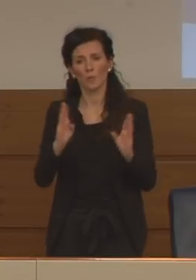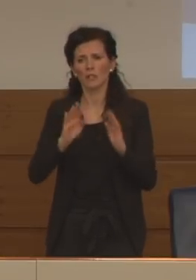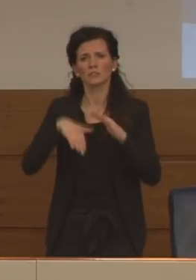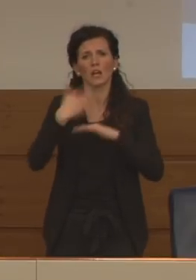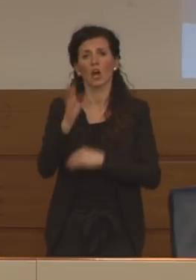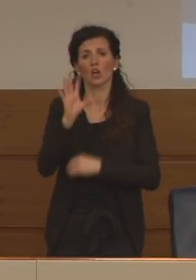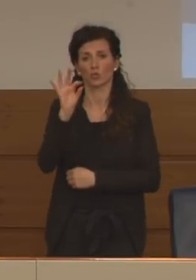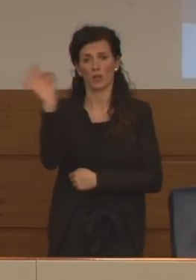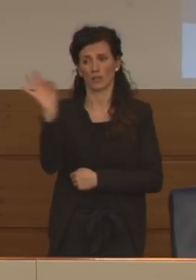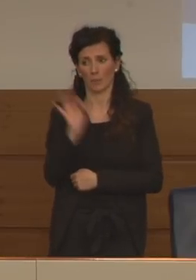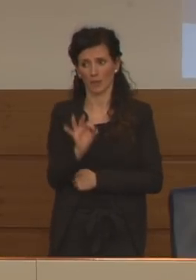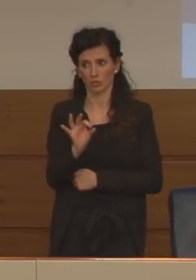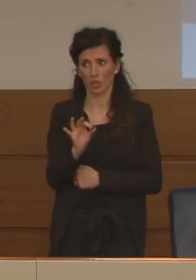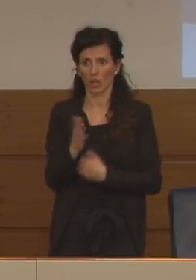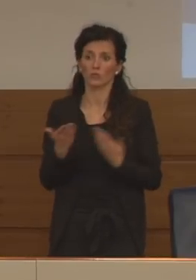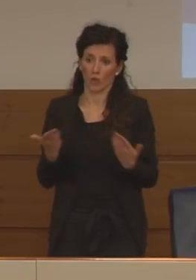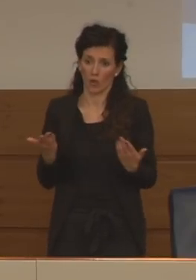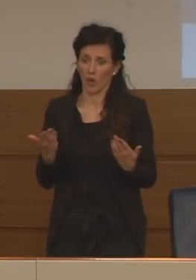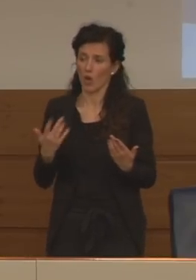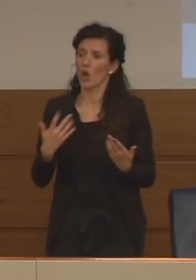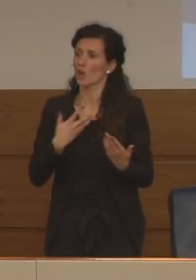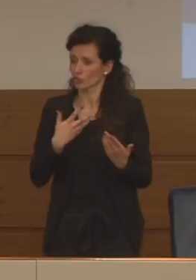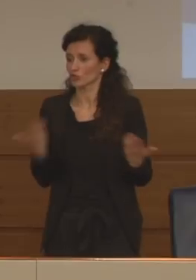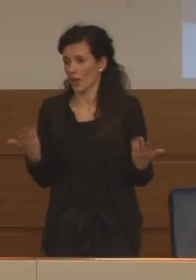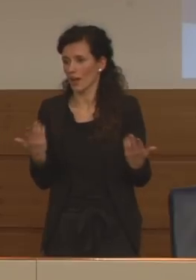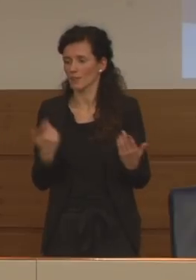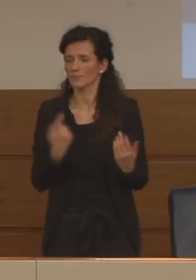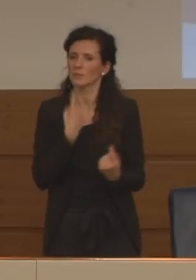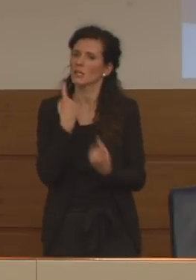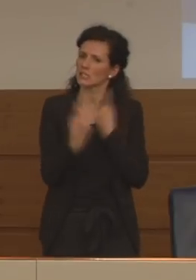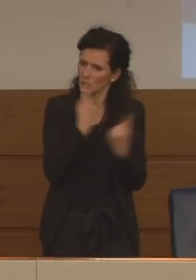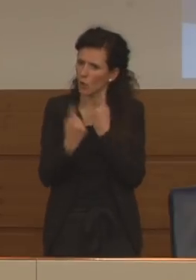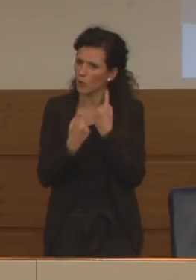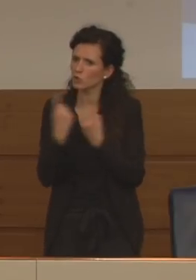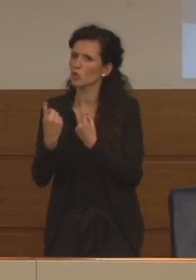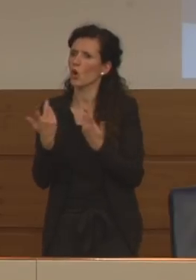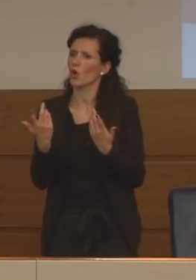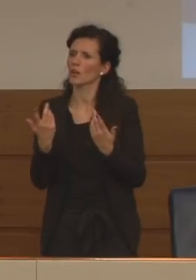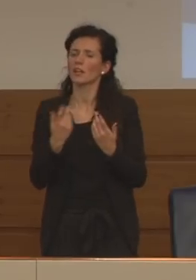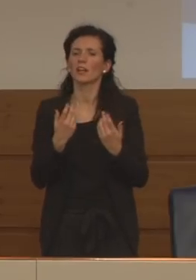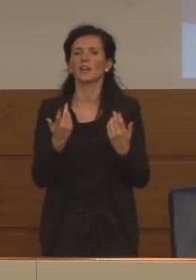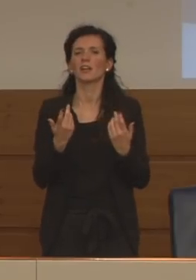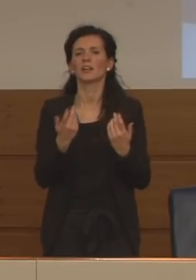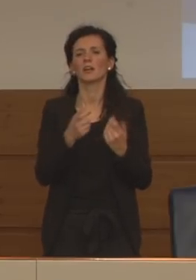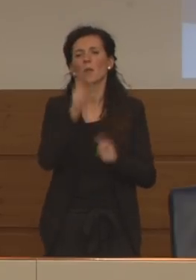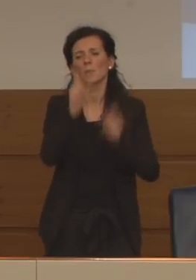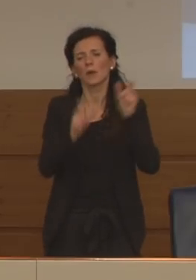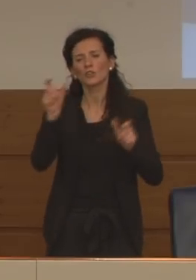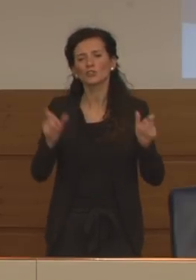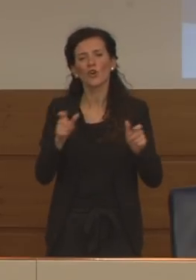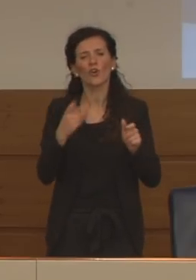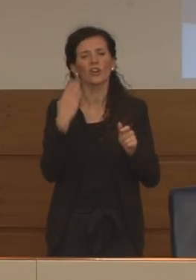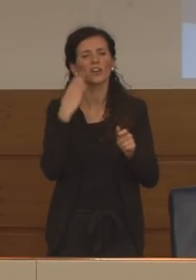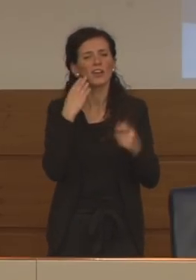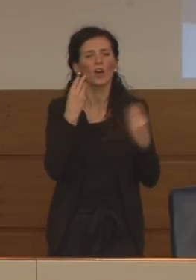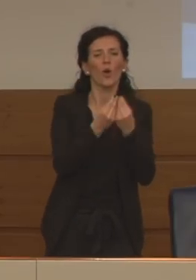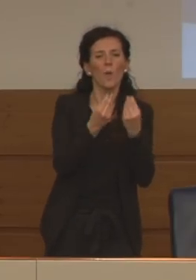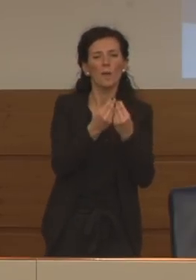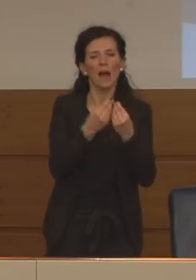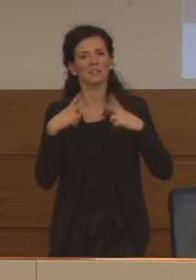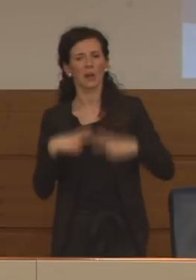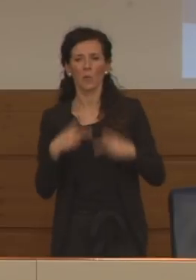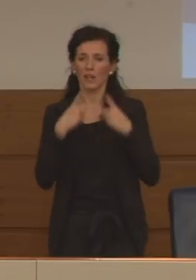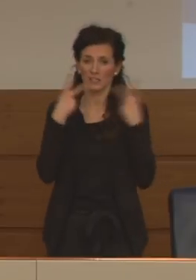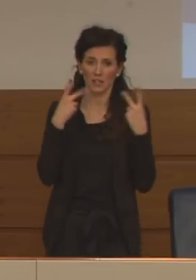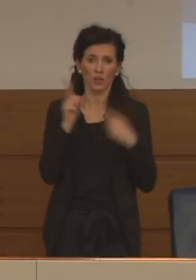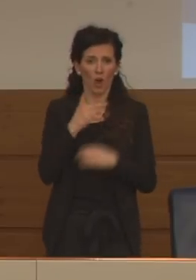non perché ovviamente ci sono dei compagni come dire tranquilli e sereni e benevoli quindi